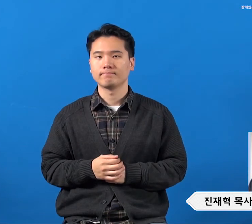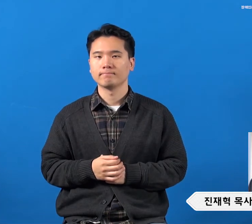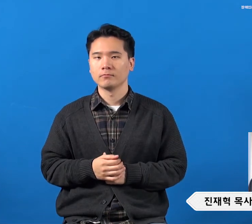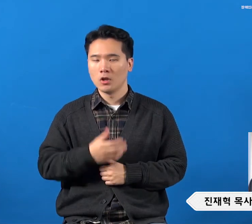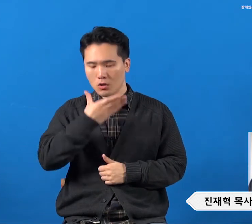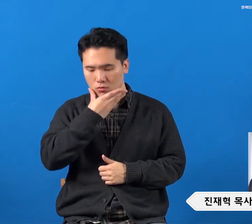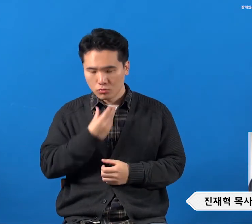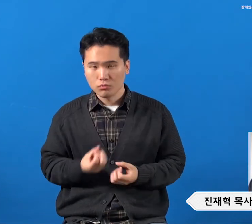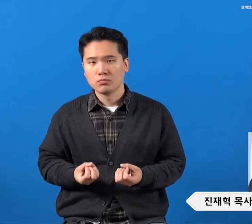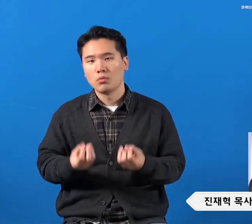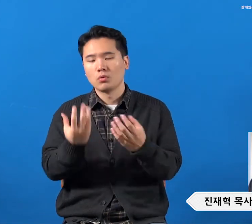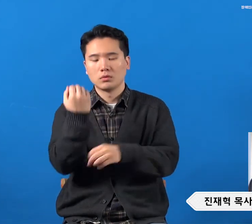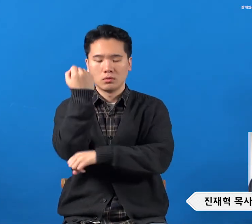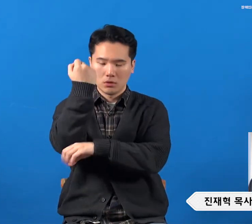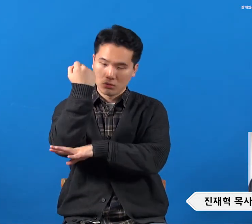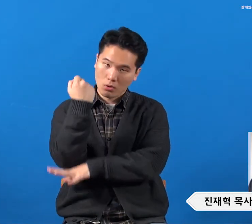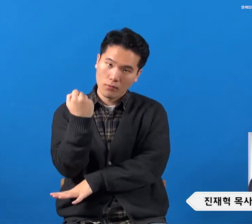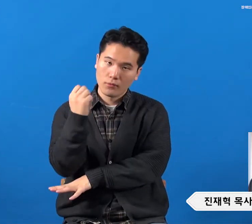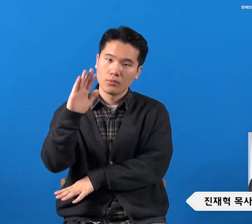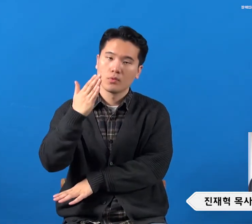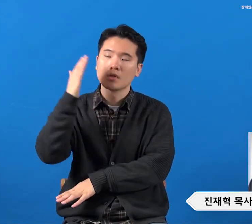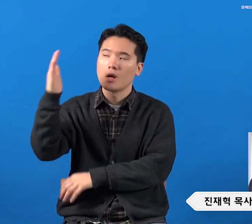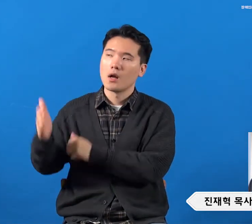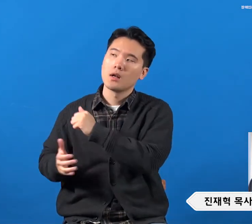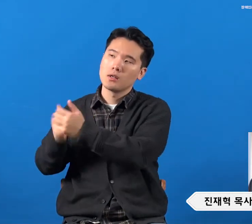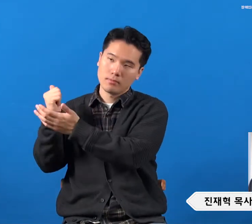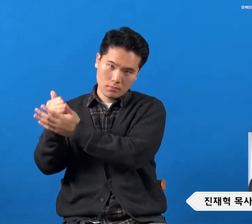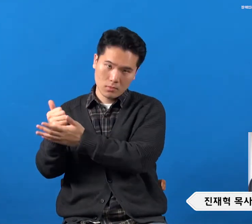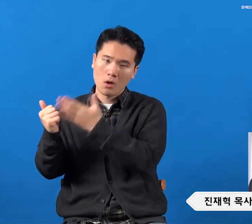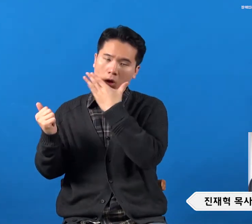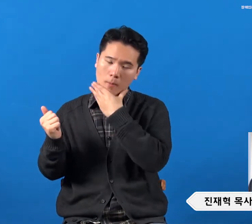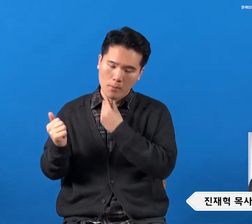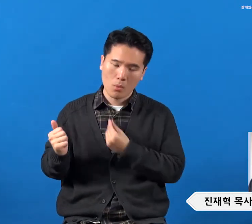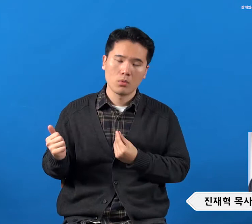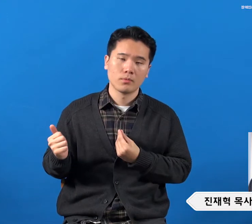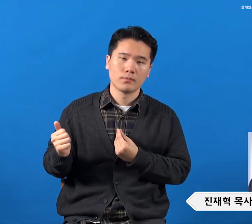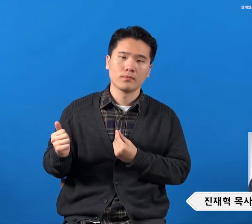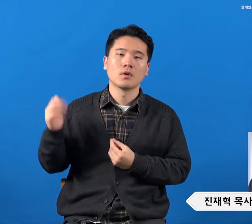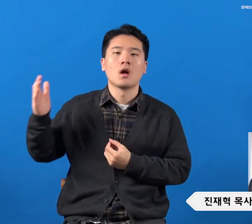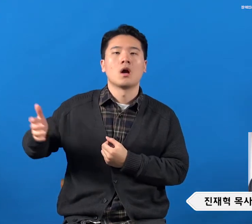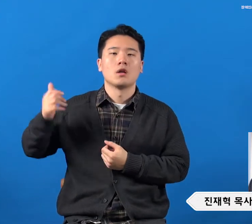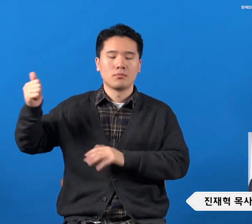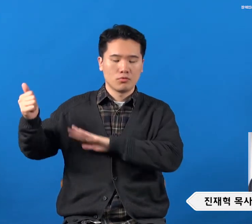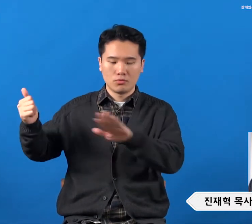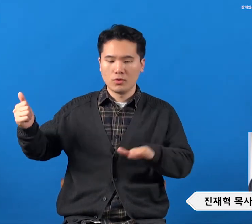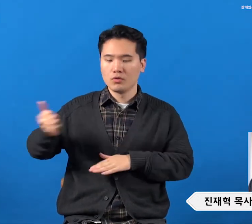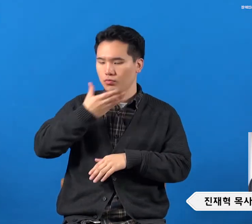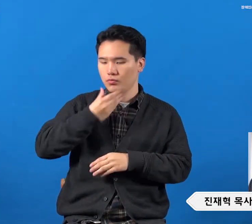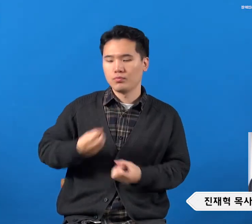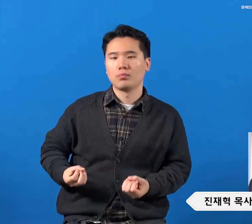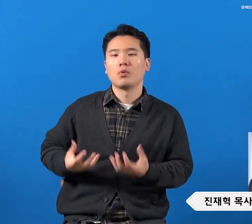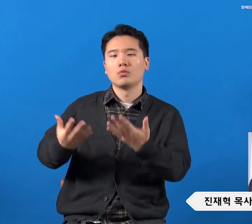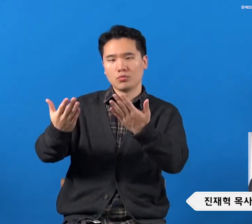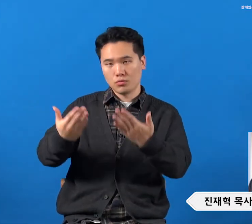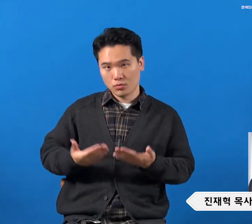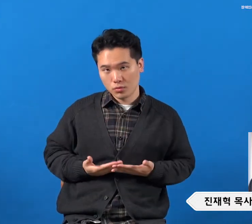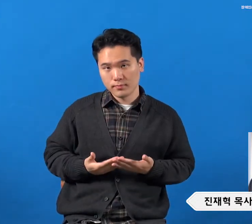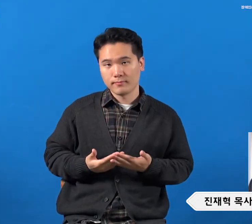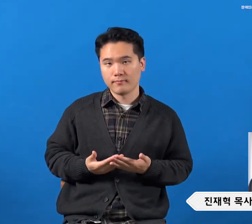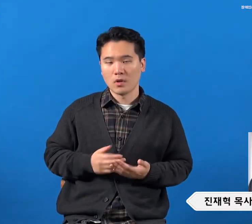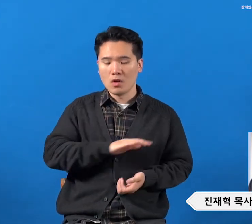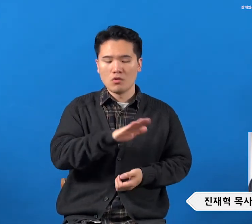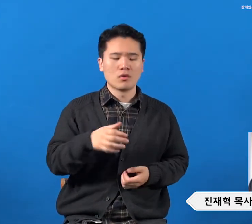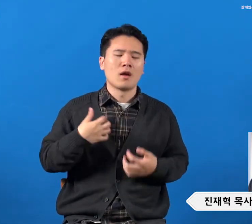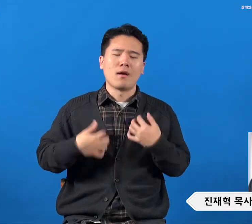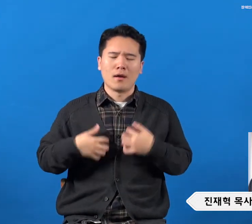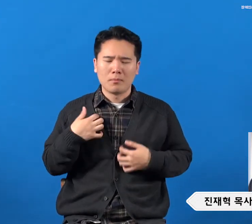그렇습니다. 축복의 근원 되신 하나님께서 축복의 하나님이십니다. 그분이 우리를 축복하십니다. 우리의 행복을